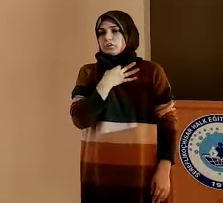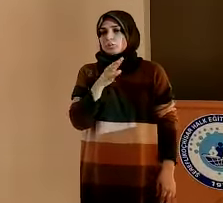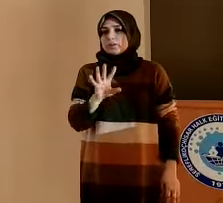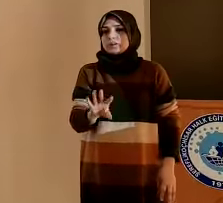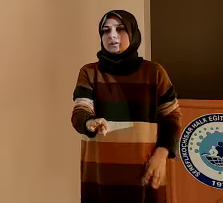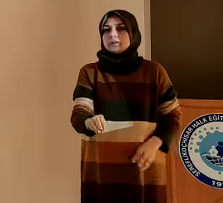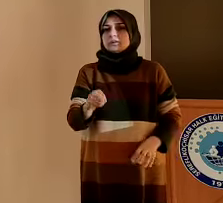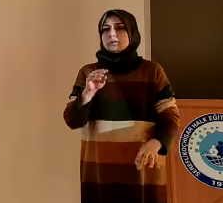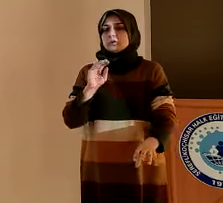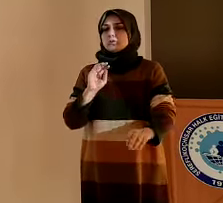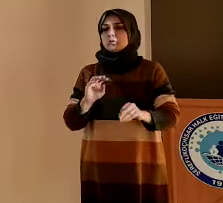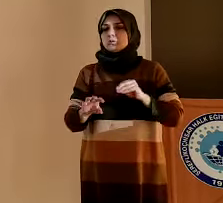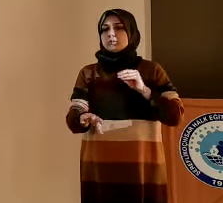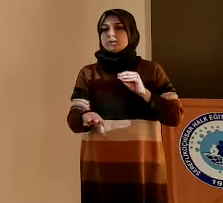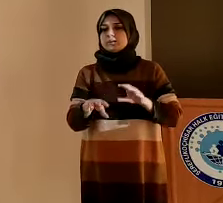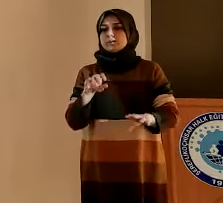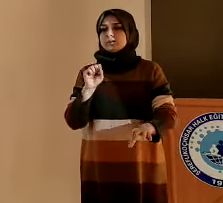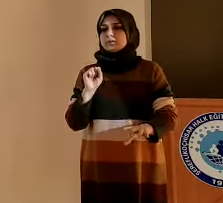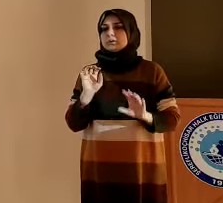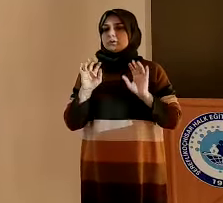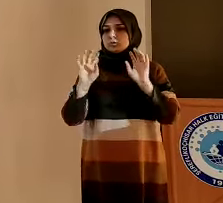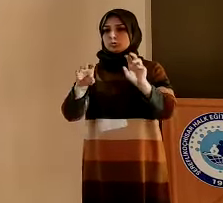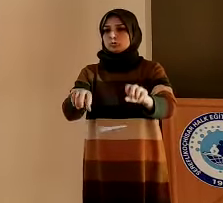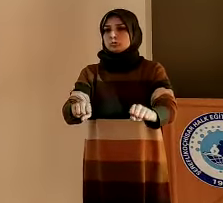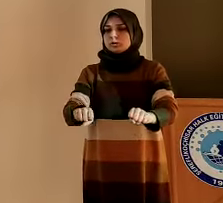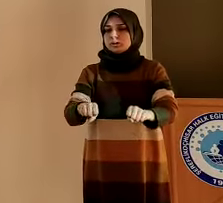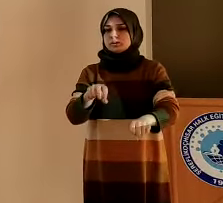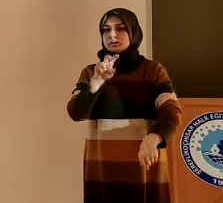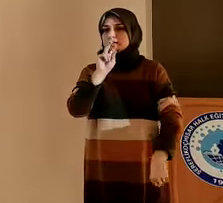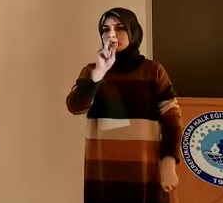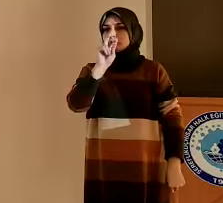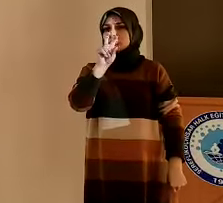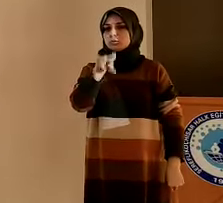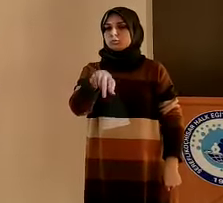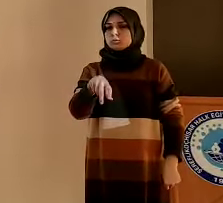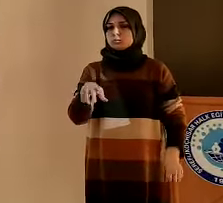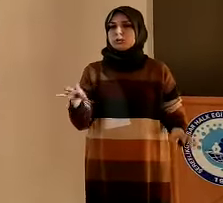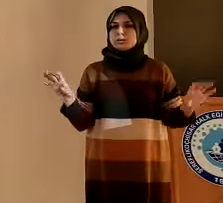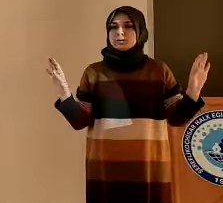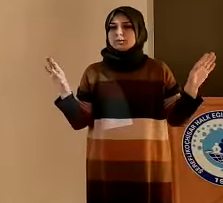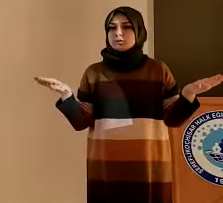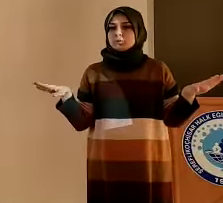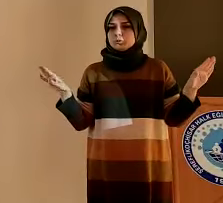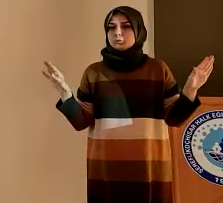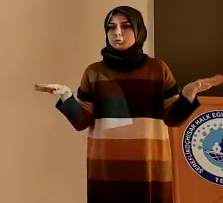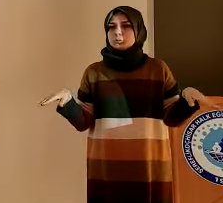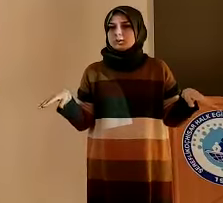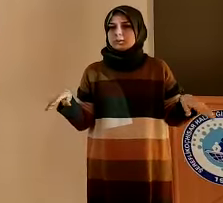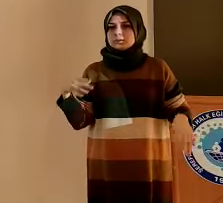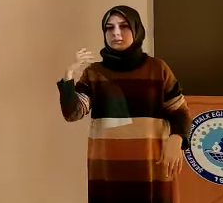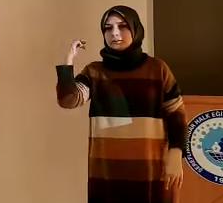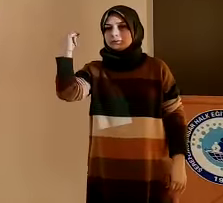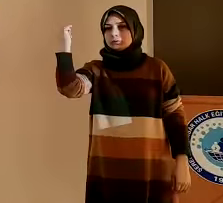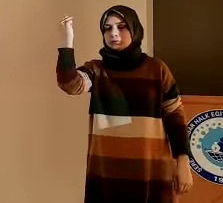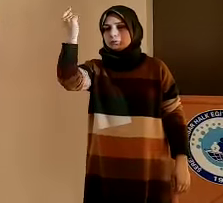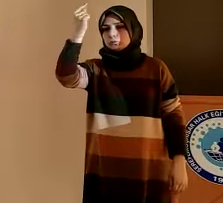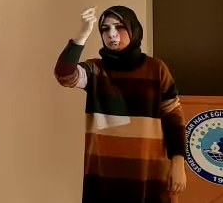etmek, toplamak, tutmak, tükürmek, uçmak,